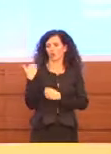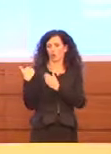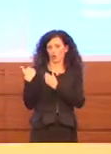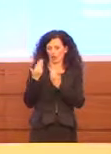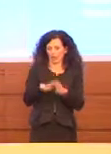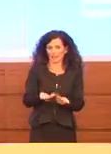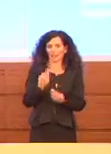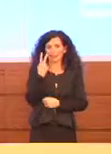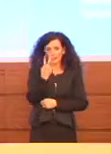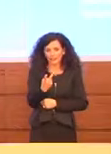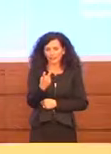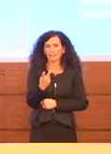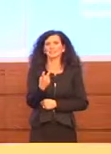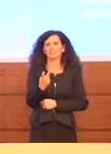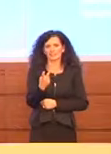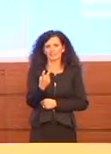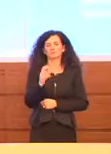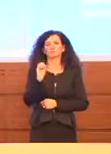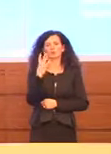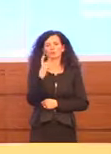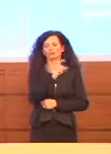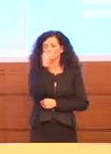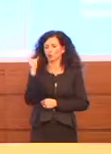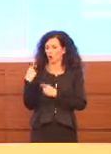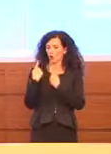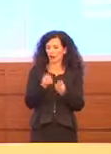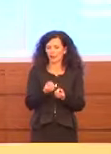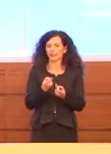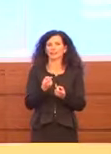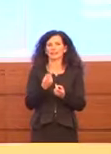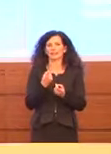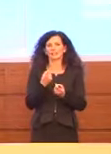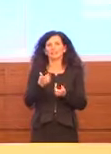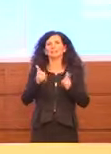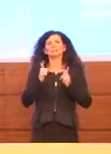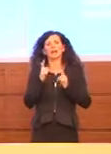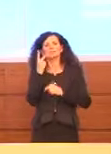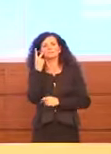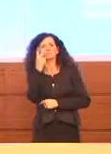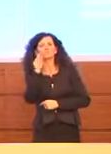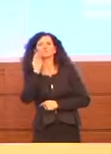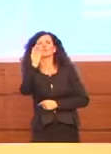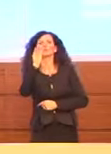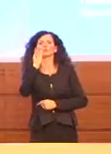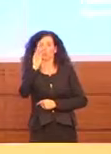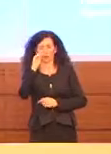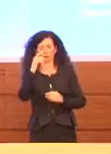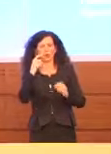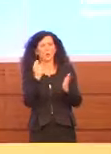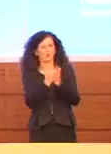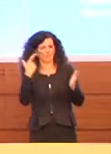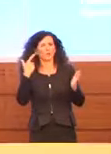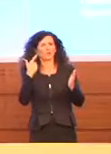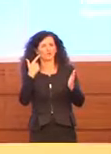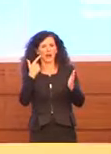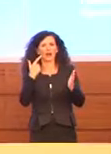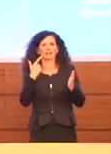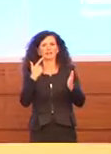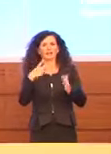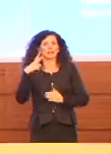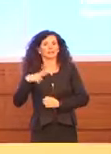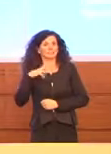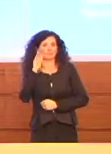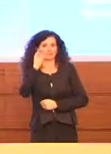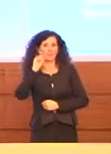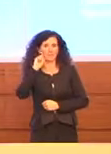per noi un po da qui in avanti un orizzonte temporale importante perché sappiamo che